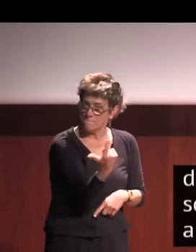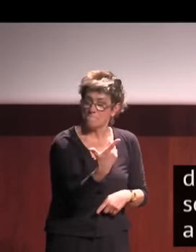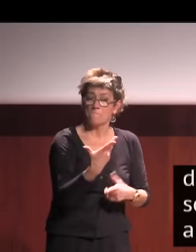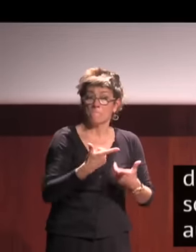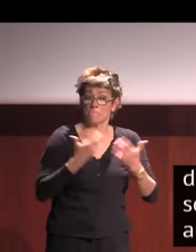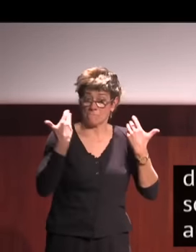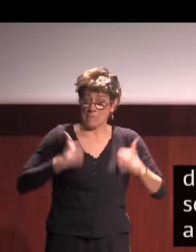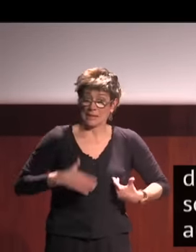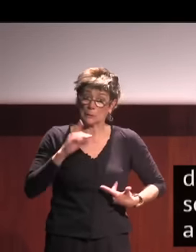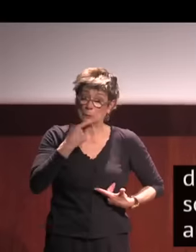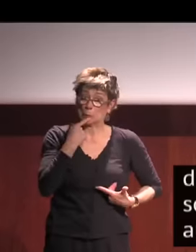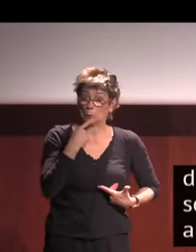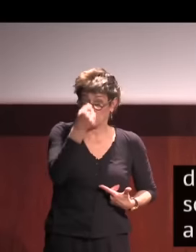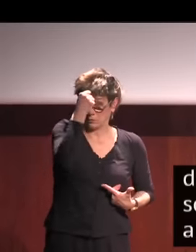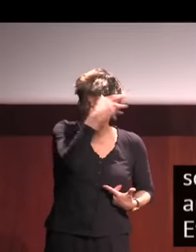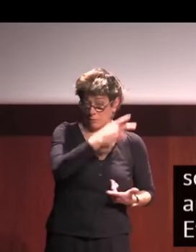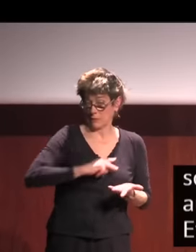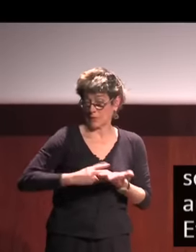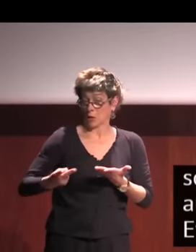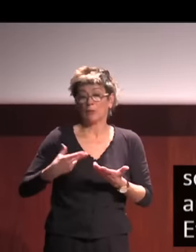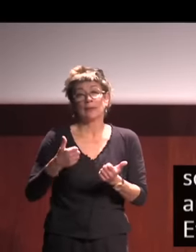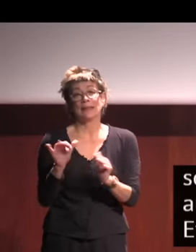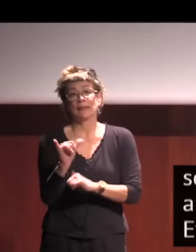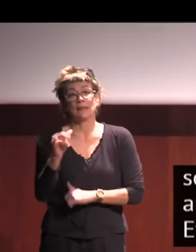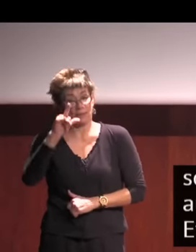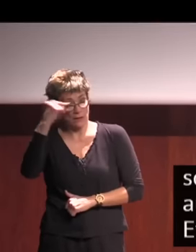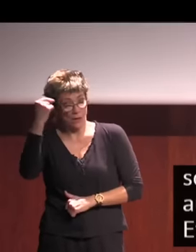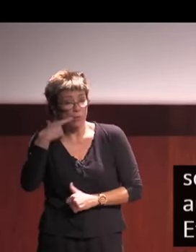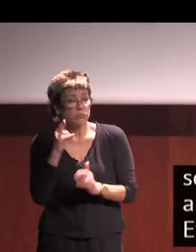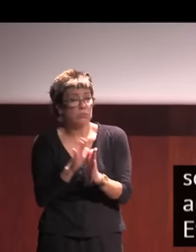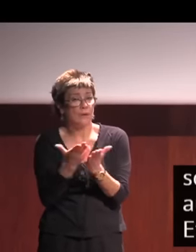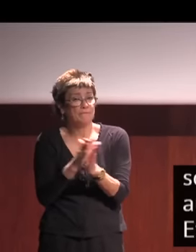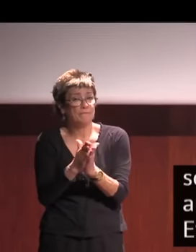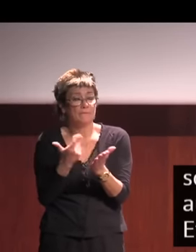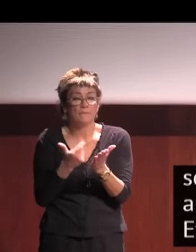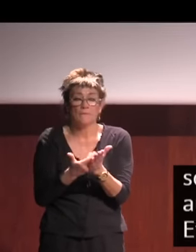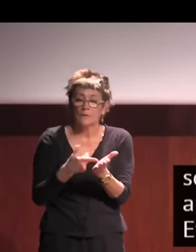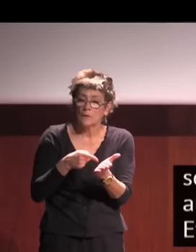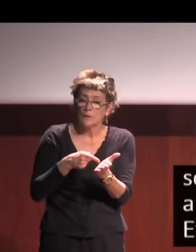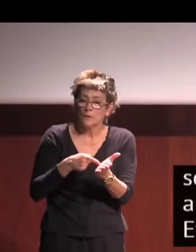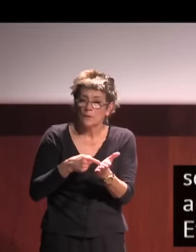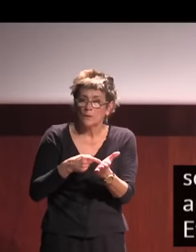en 2020 par Céline Ventier. C'est un ouvrage qui est paru en